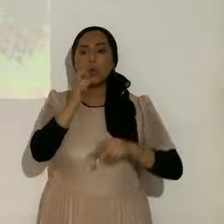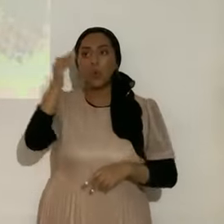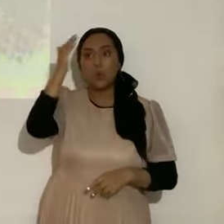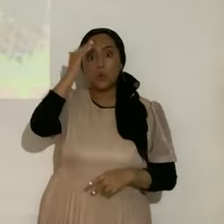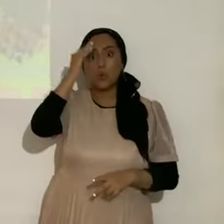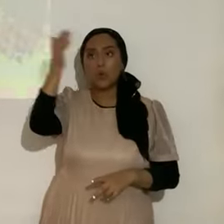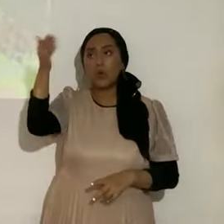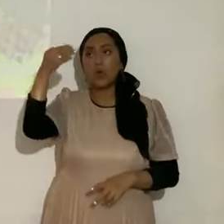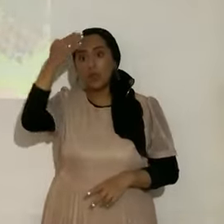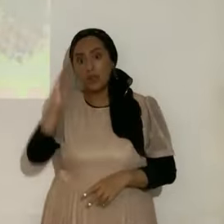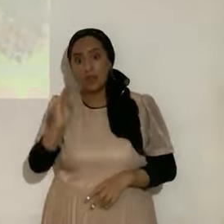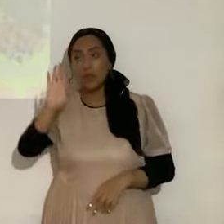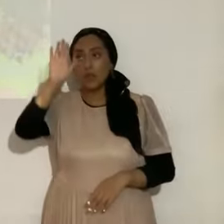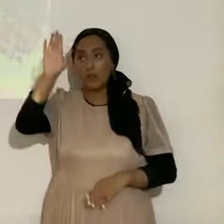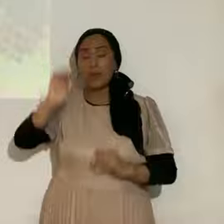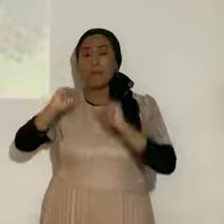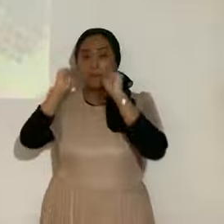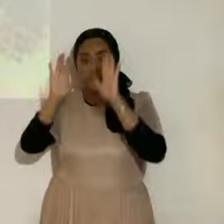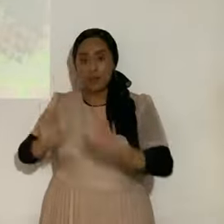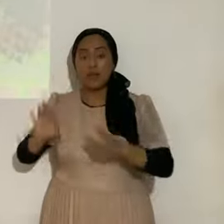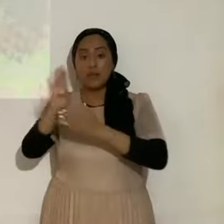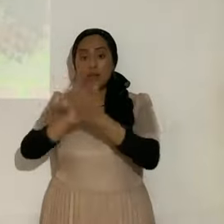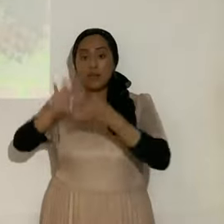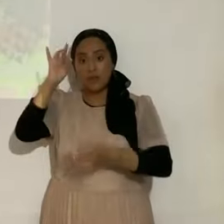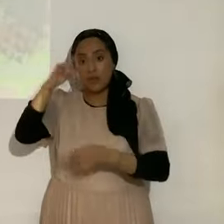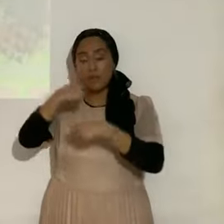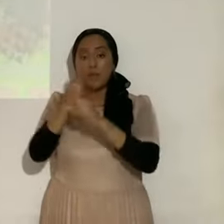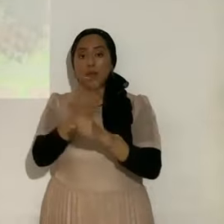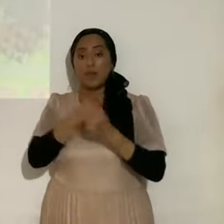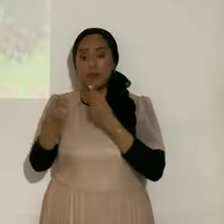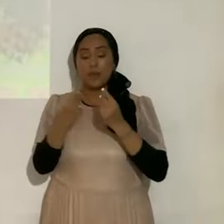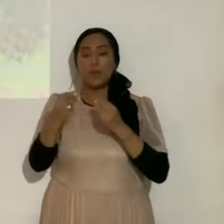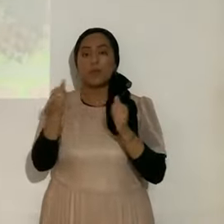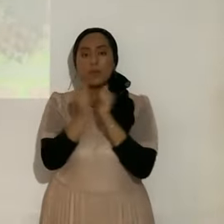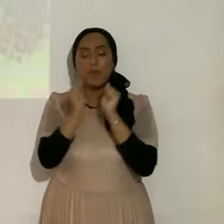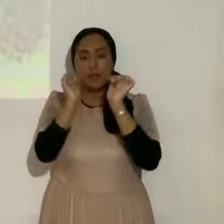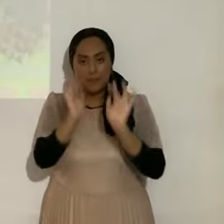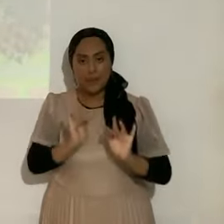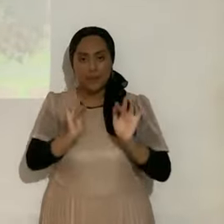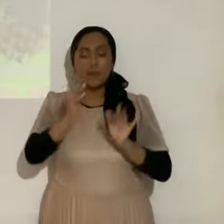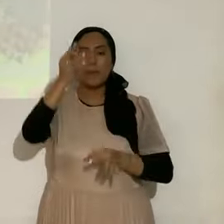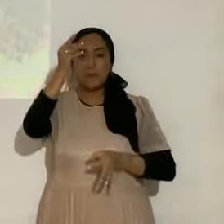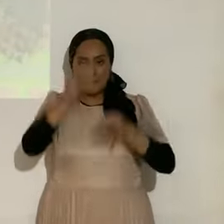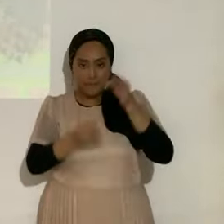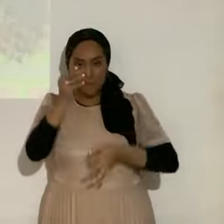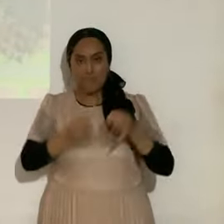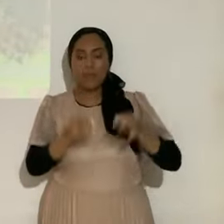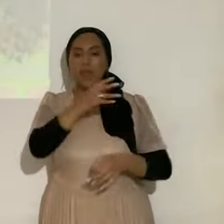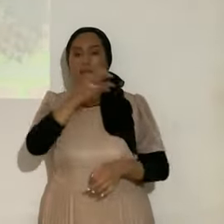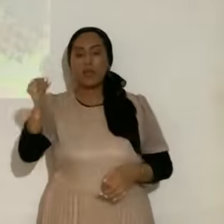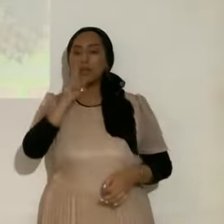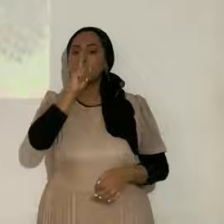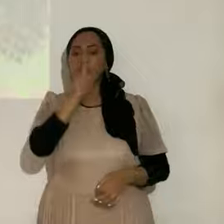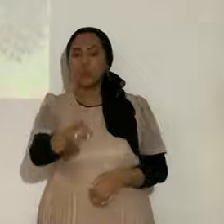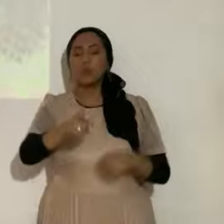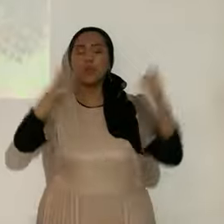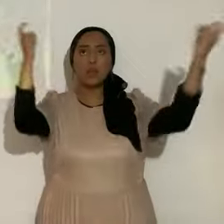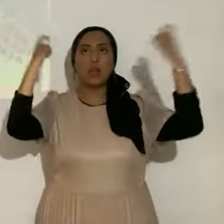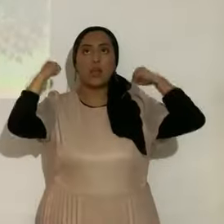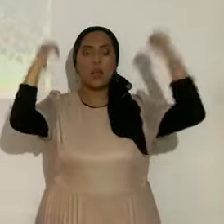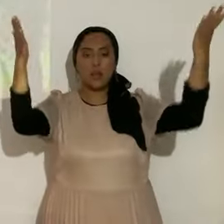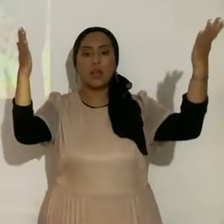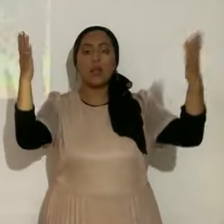Elohim, pues su bendito Ruaj HaKodesh nos hace actuar con bondad, justicia y verdad. Aleluya,